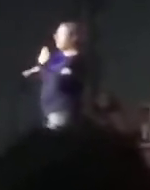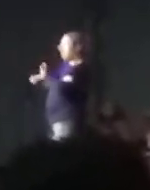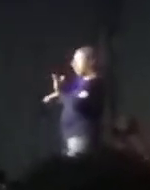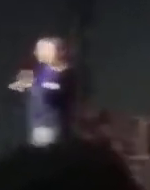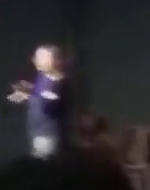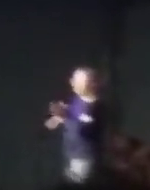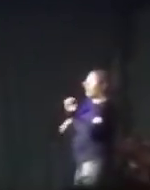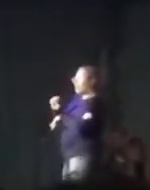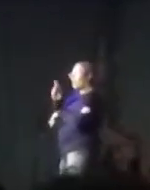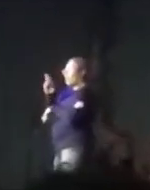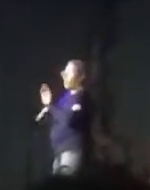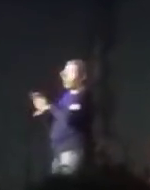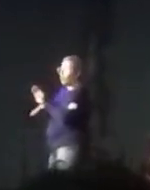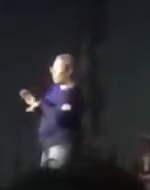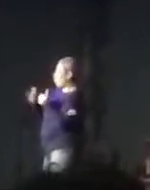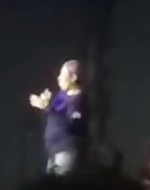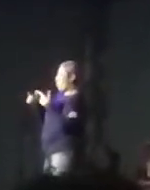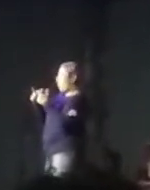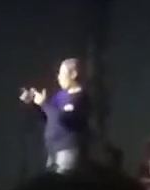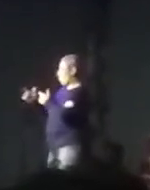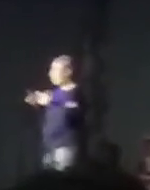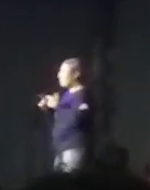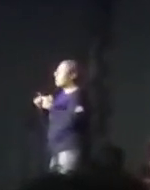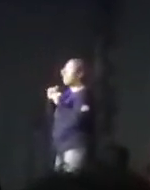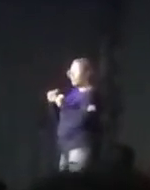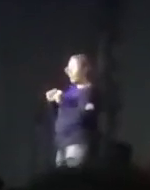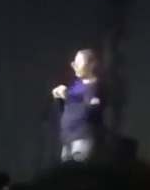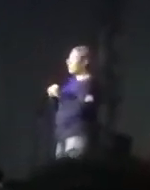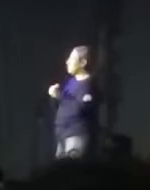treinamento, cursos, onde quiser,